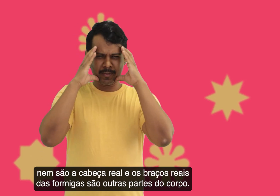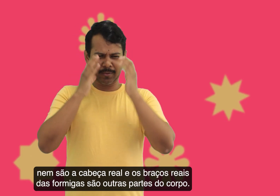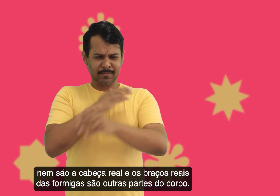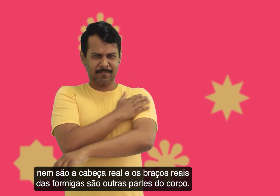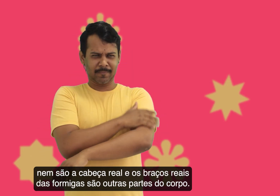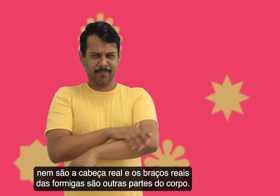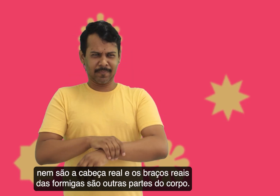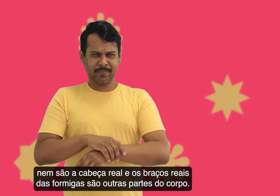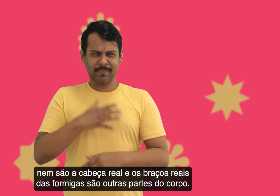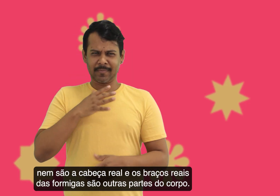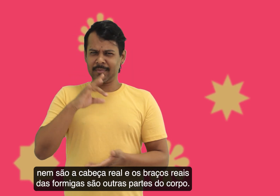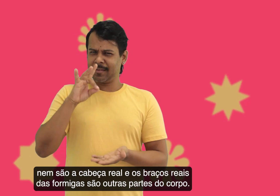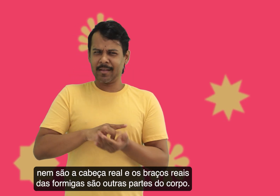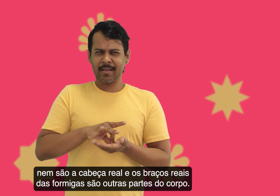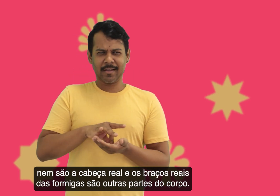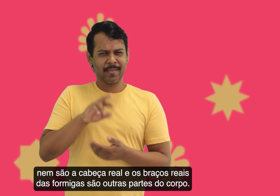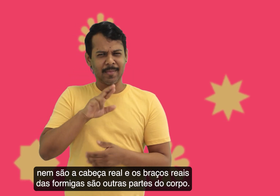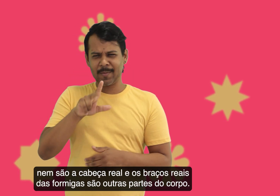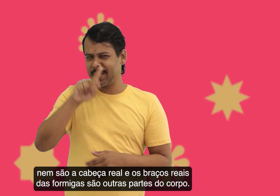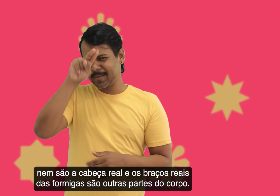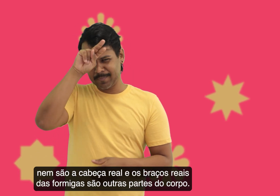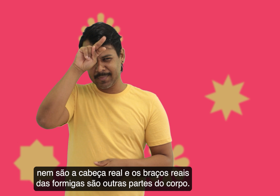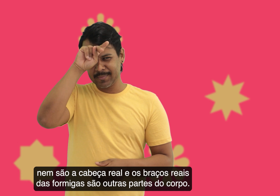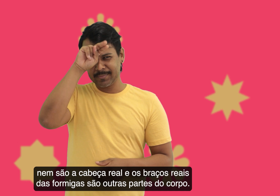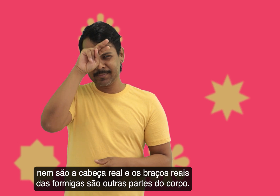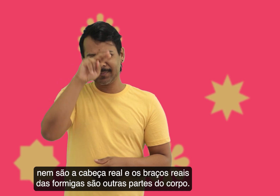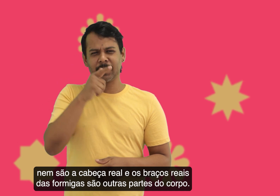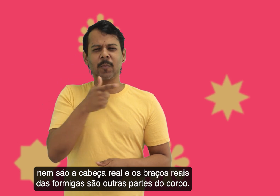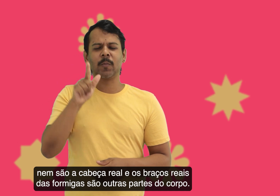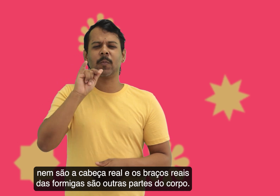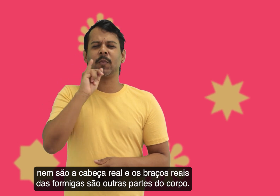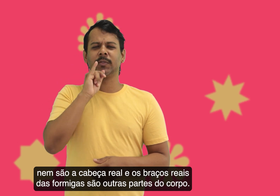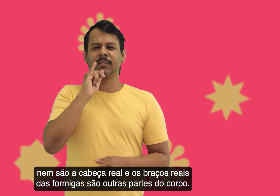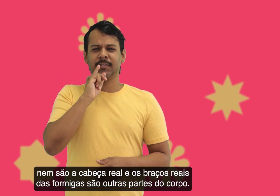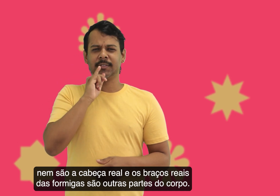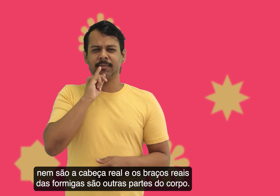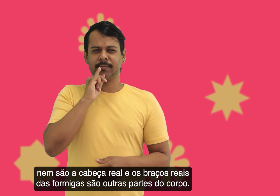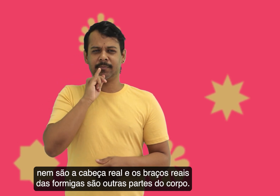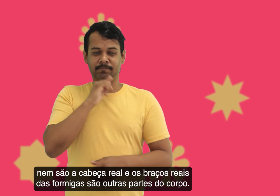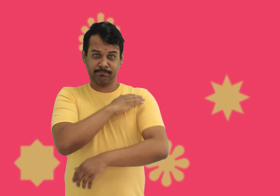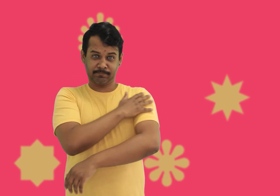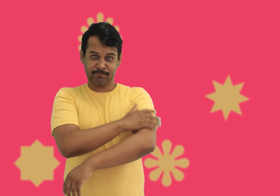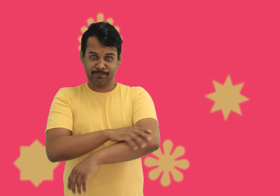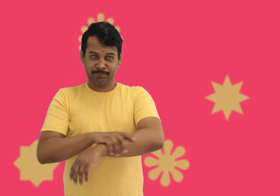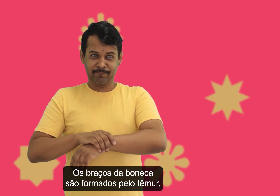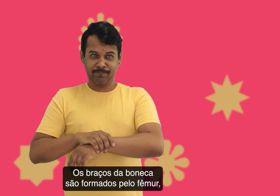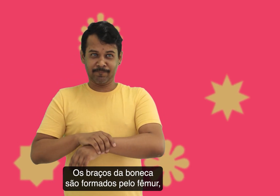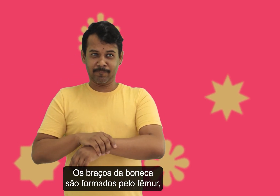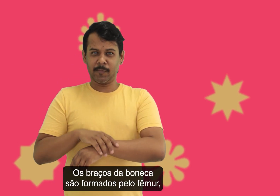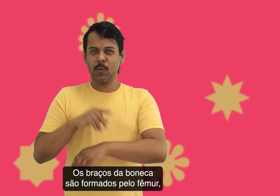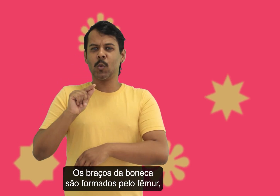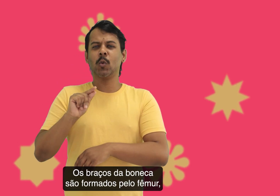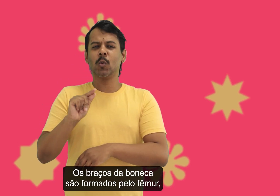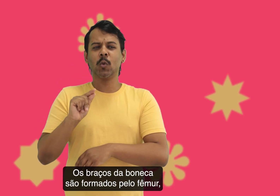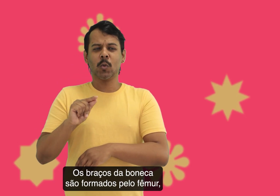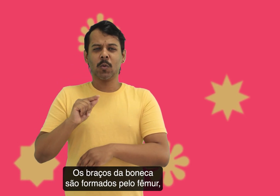são a cabeça real e os braços reais das formigas. São outras partes do corpo. Os braços da boneca